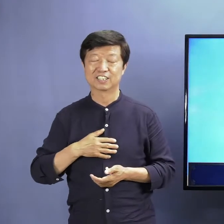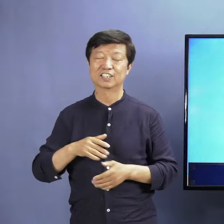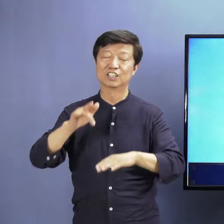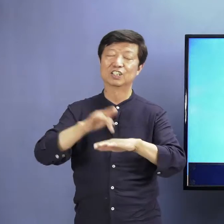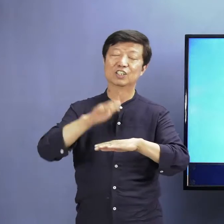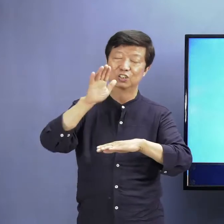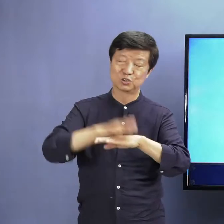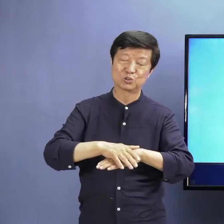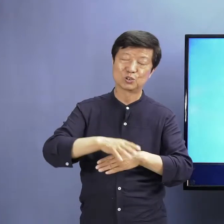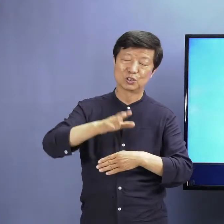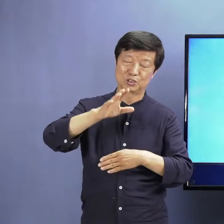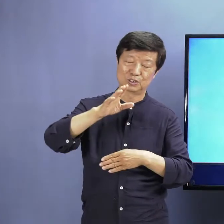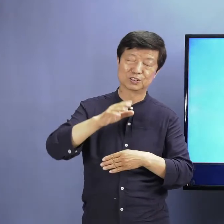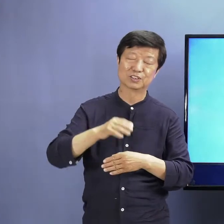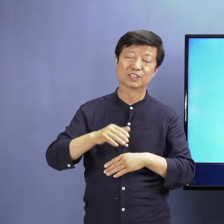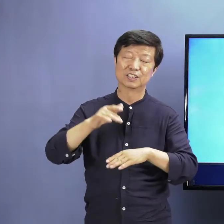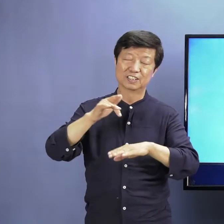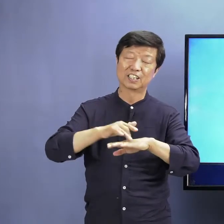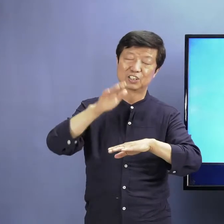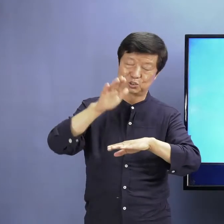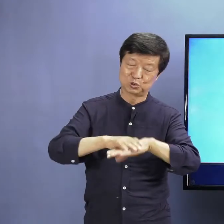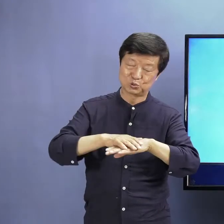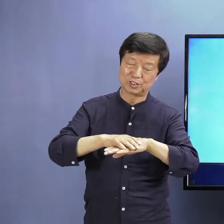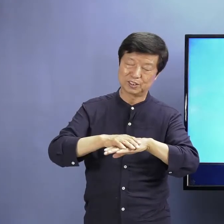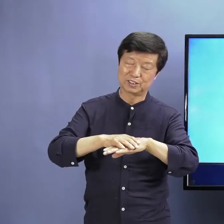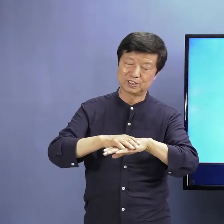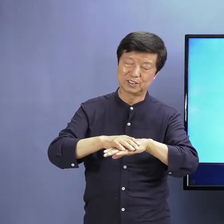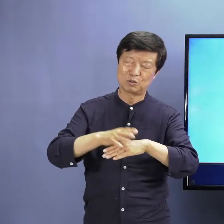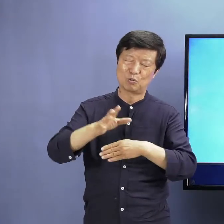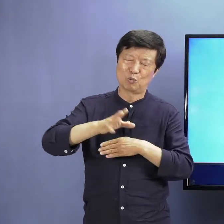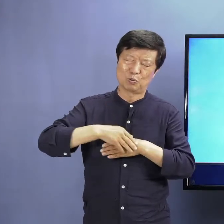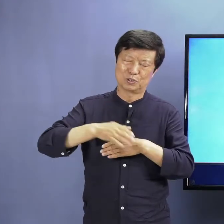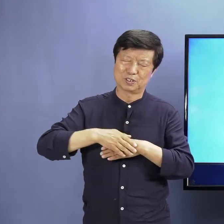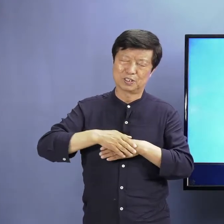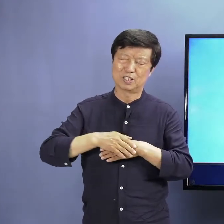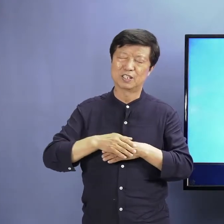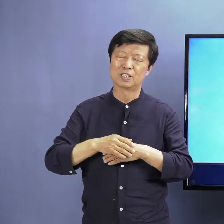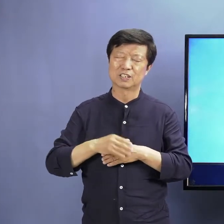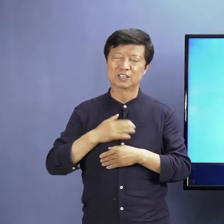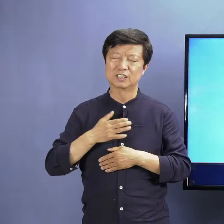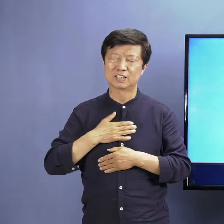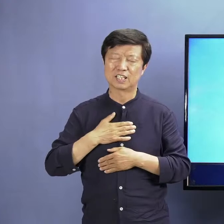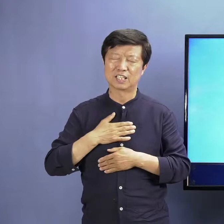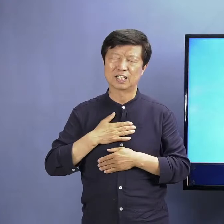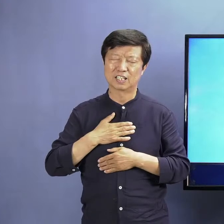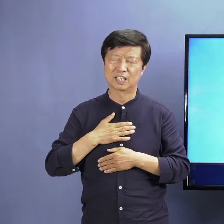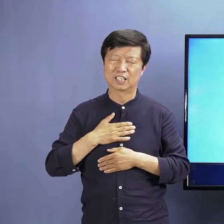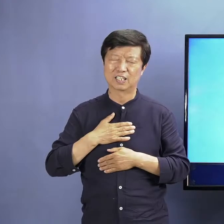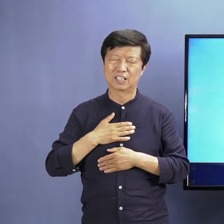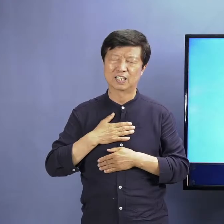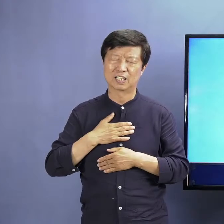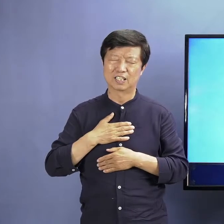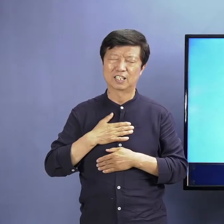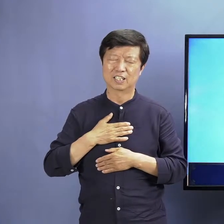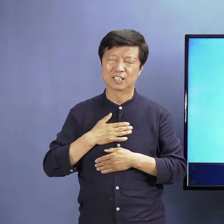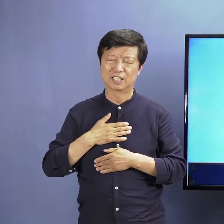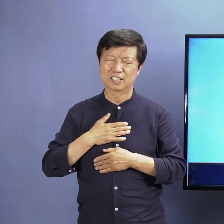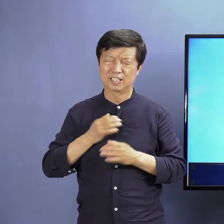몸만 일어서고 진짜 말씀에 대한 전혀 경외함 없이 일어서는 그 꼴 볼까 봐 두려워서